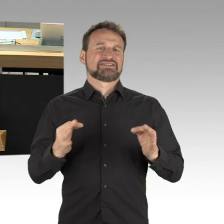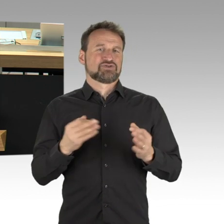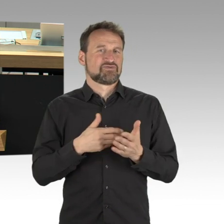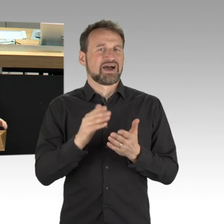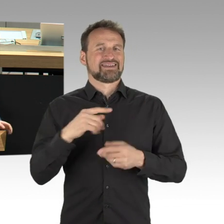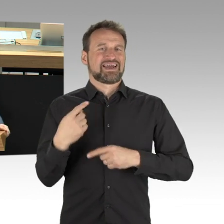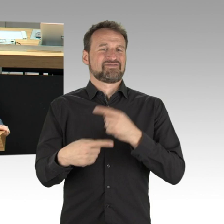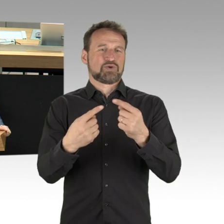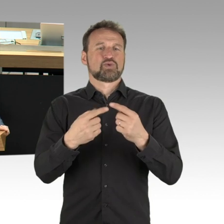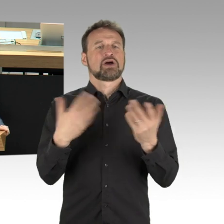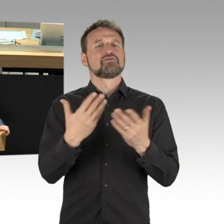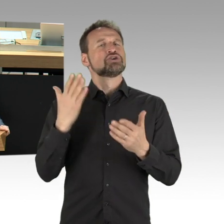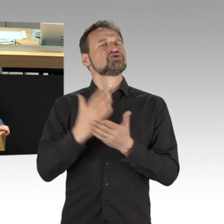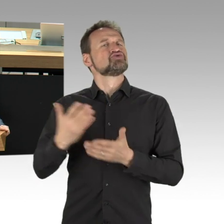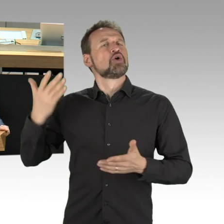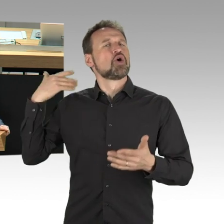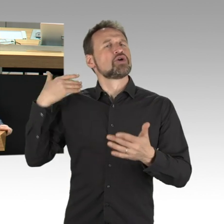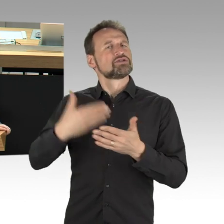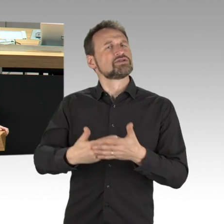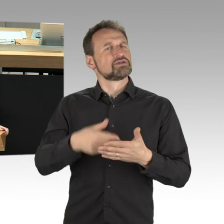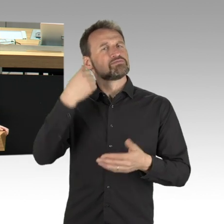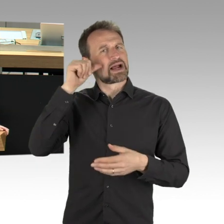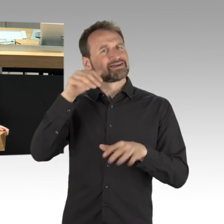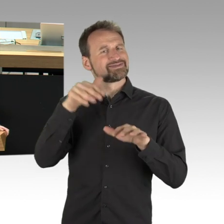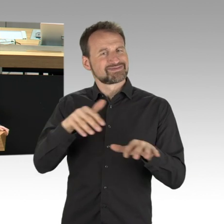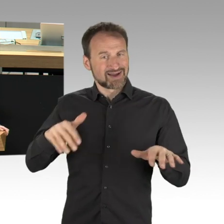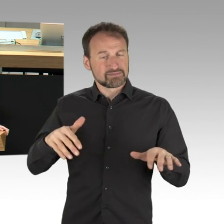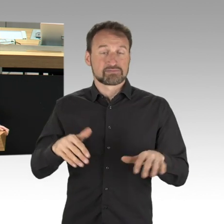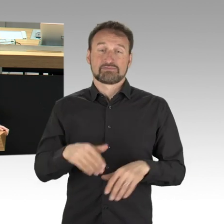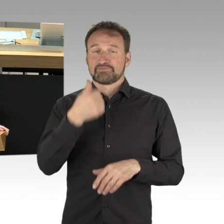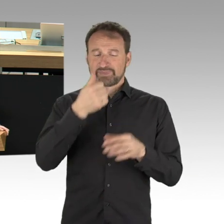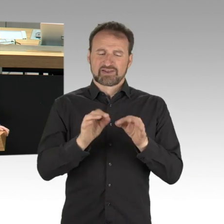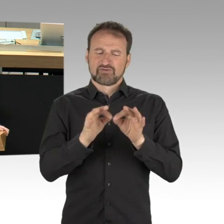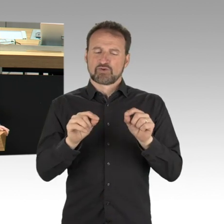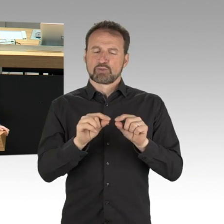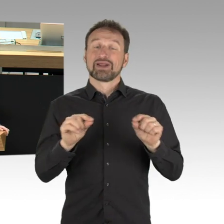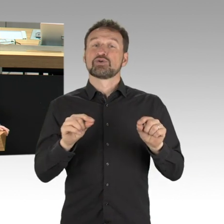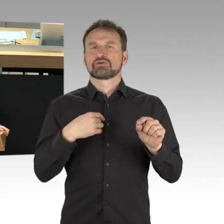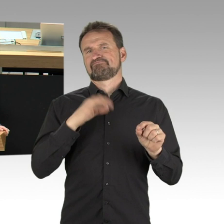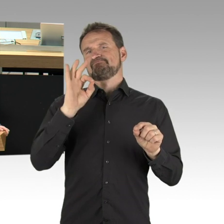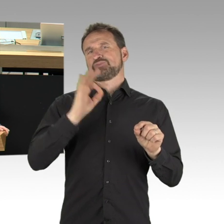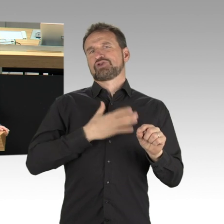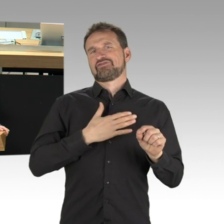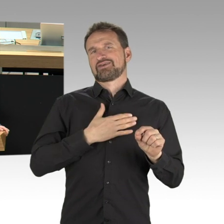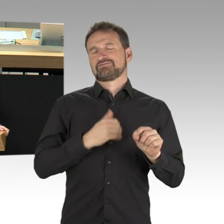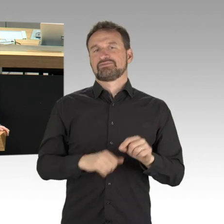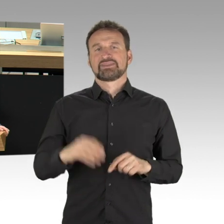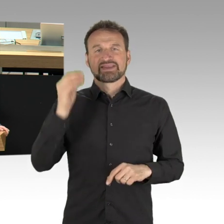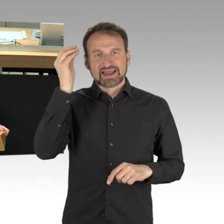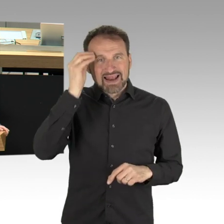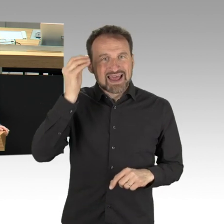besonders gut gefallen und das möchte ich hier auch erwähnen. Sie sprechen von lernenden Angeboten, die man machen muss.